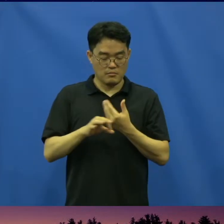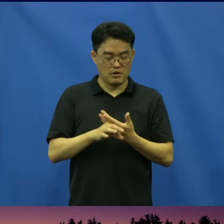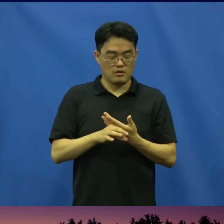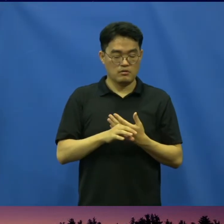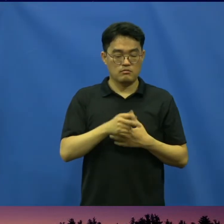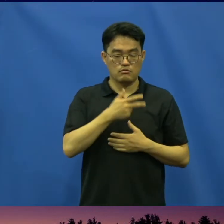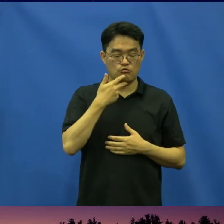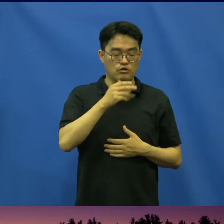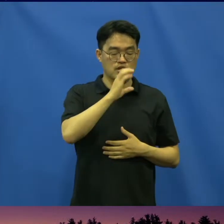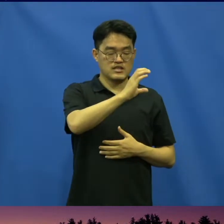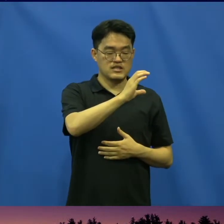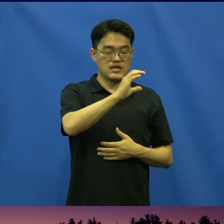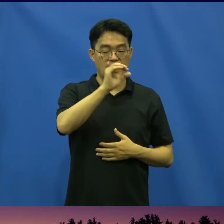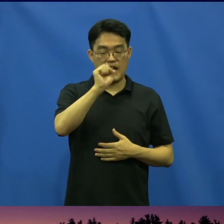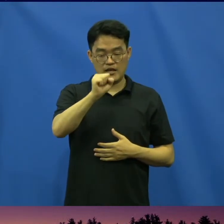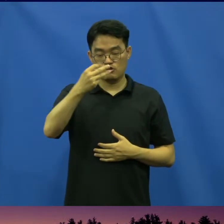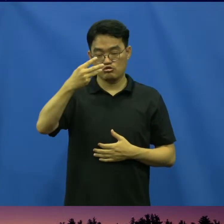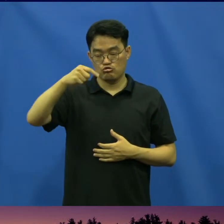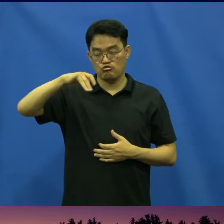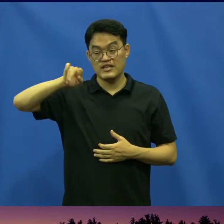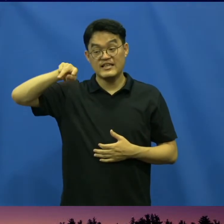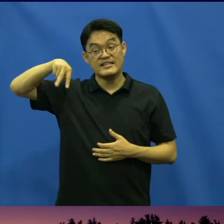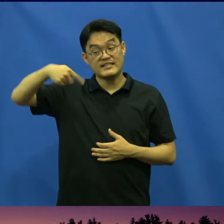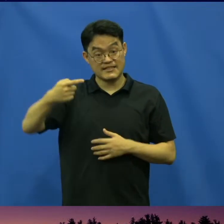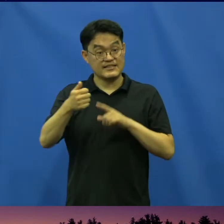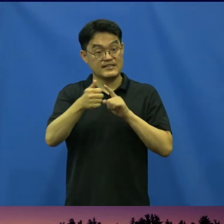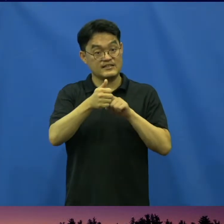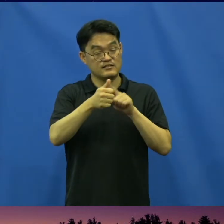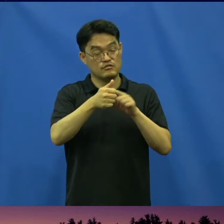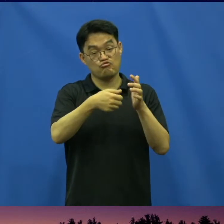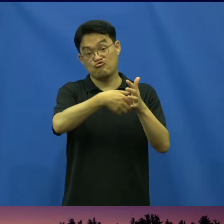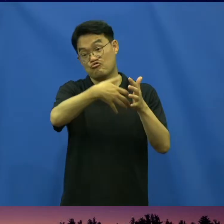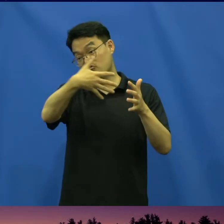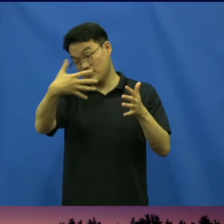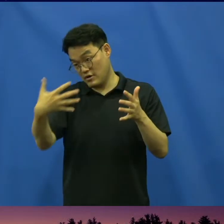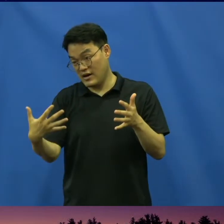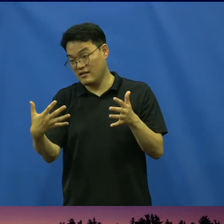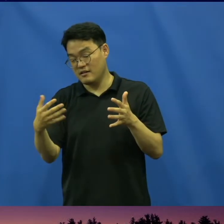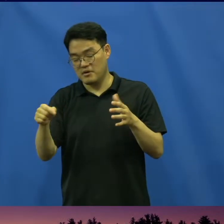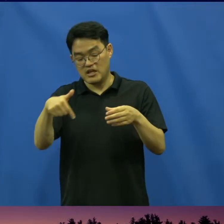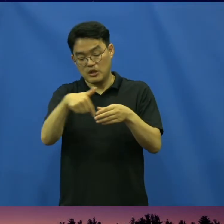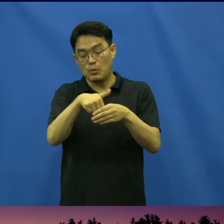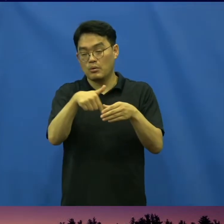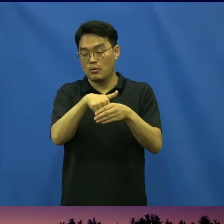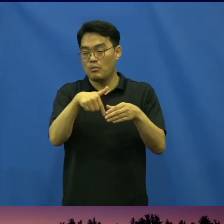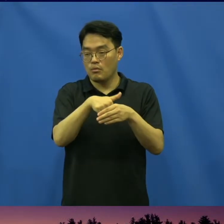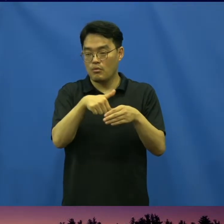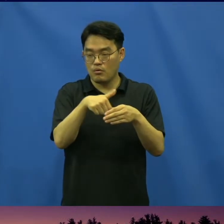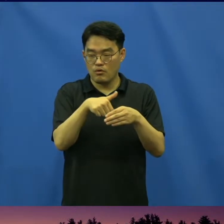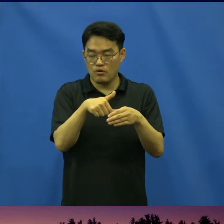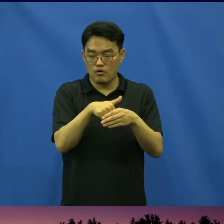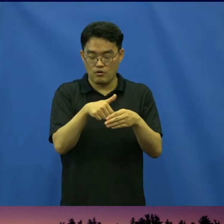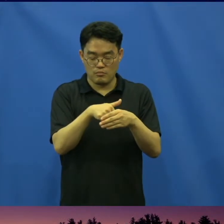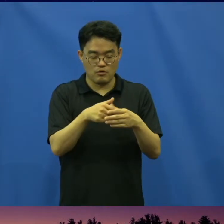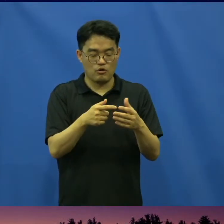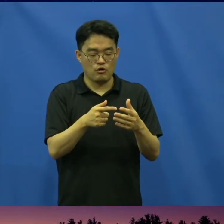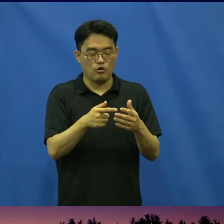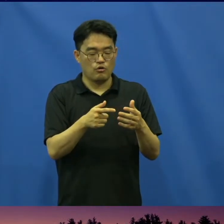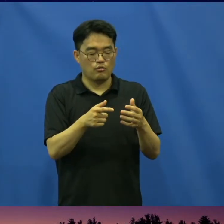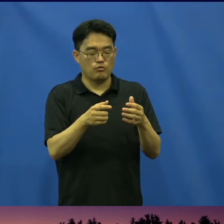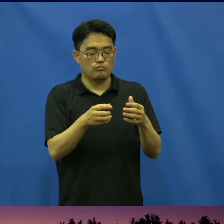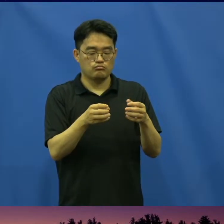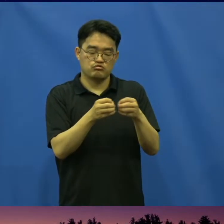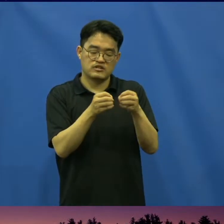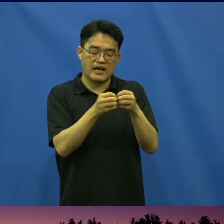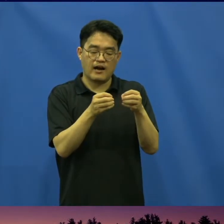여러분 C.S. 루이스의 책은 엄청나요. 우리 기독교의 관점에서는 우군을 얻은 거예요. 원래는 여러분 이분이 하나님 믿지 않았어요.